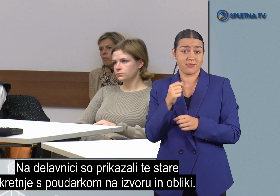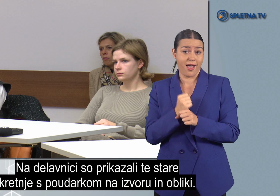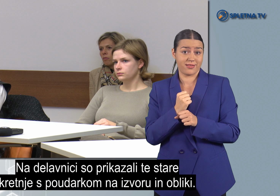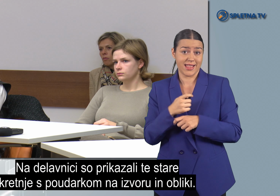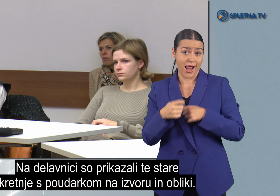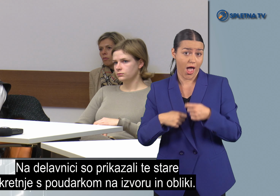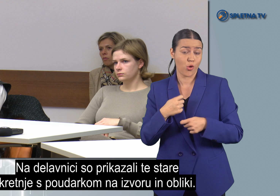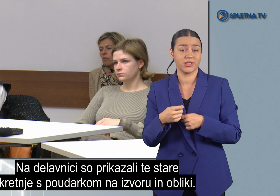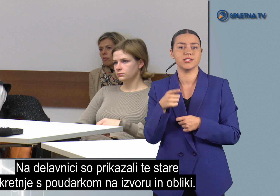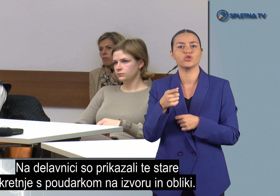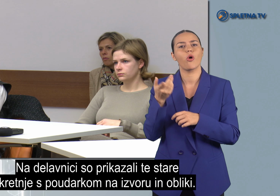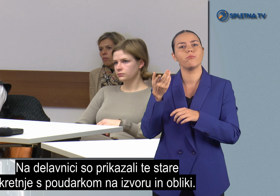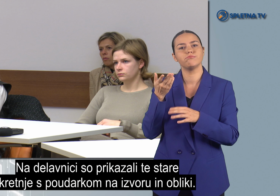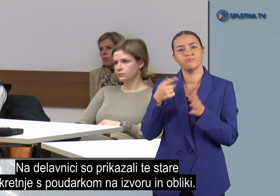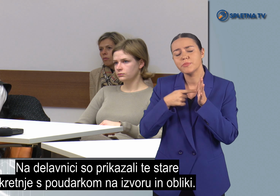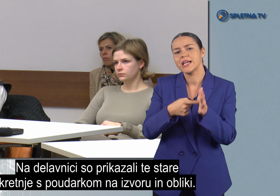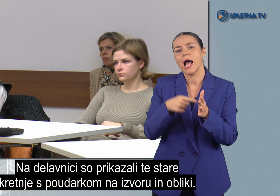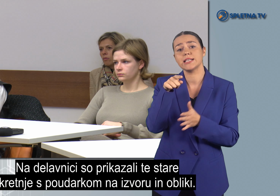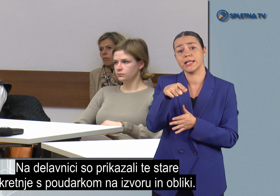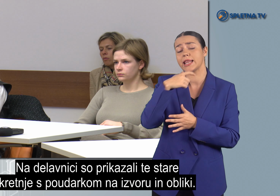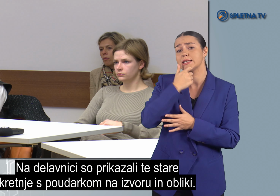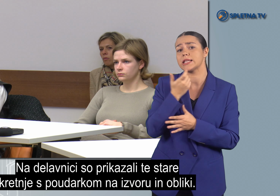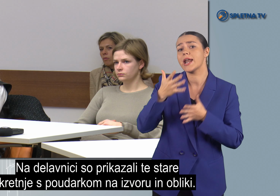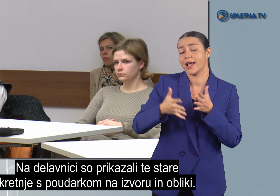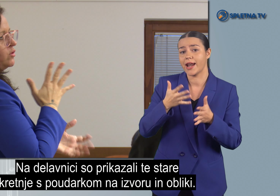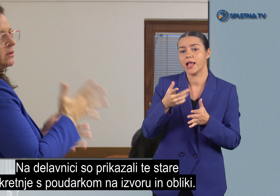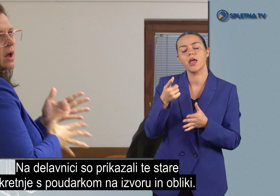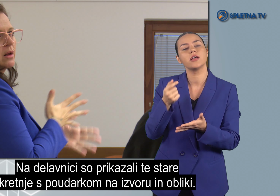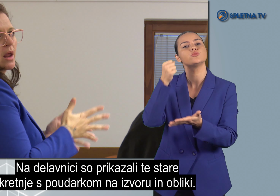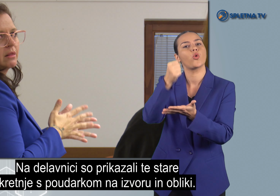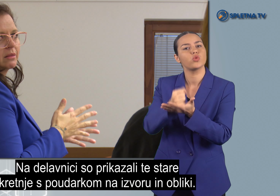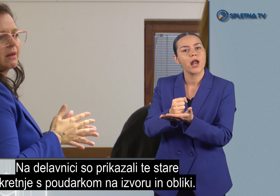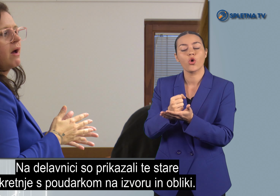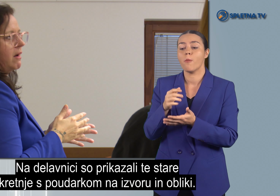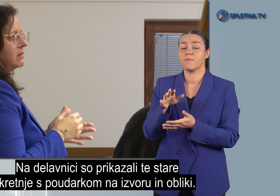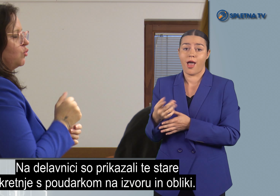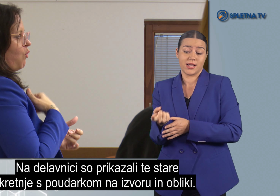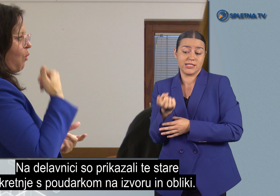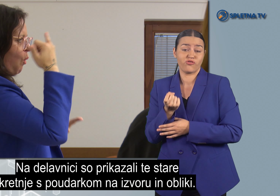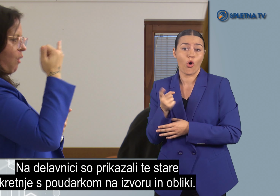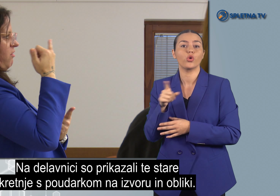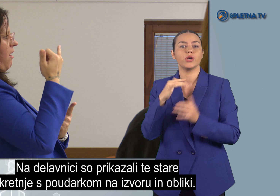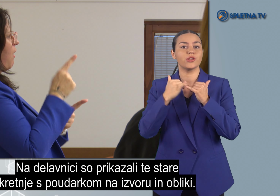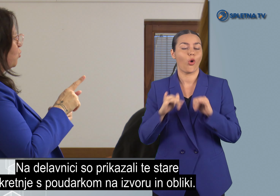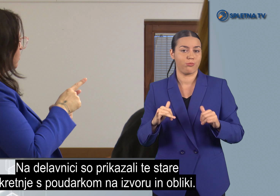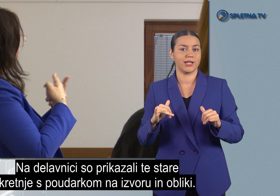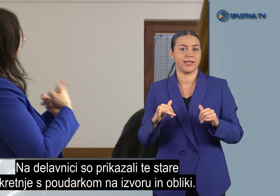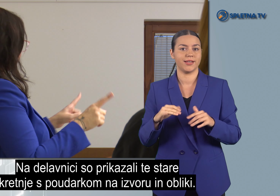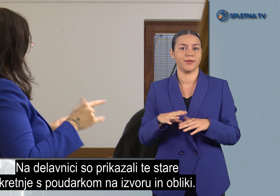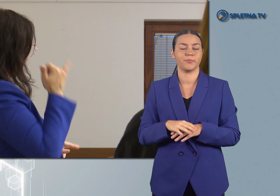Na delavnici so prikazali te stare kretnje s poudarkom na izvoru in obliki.